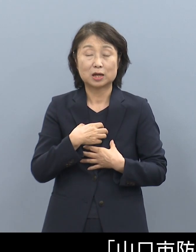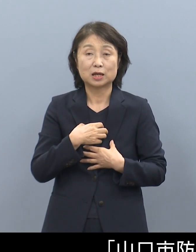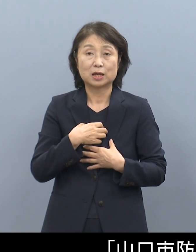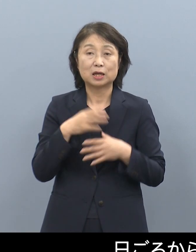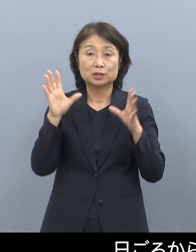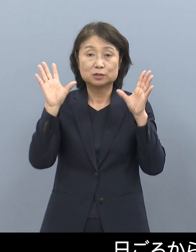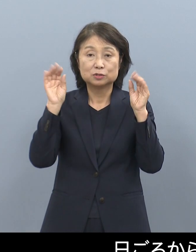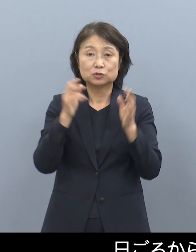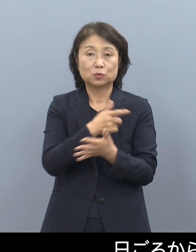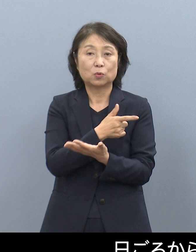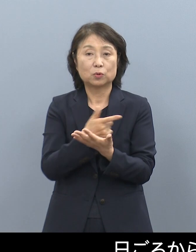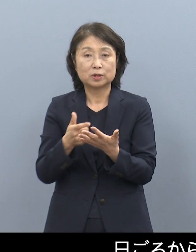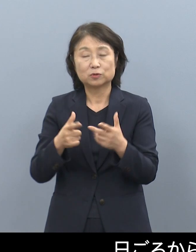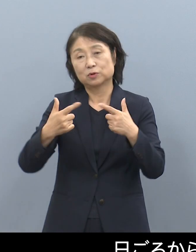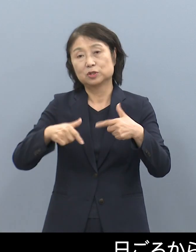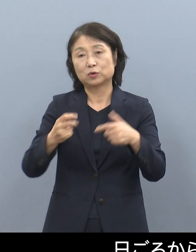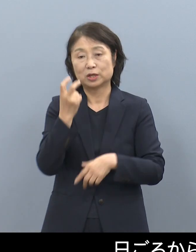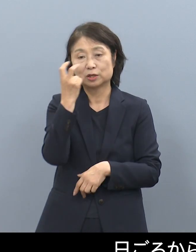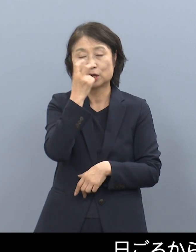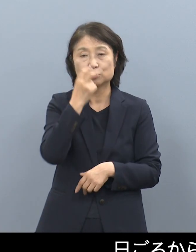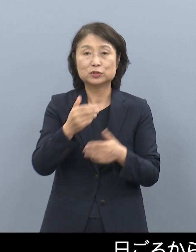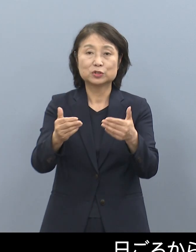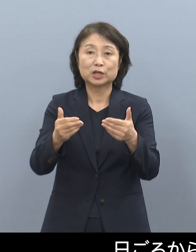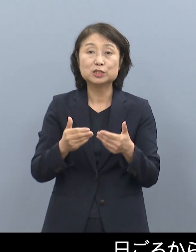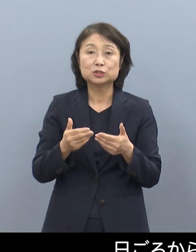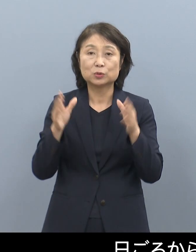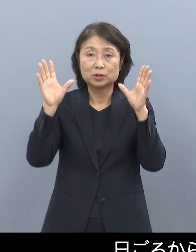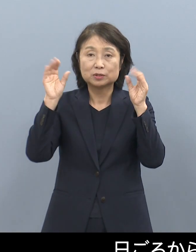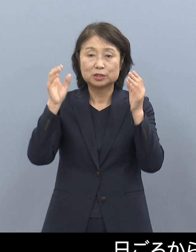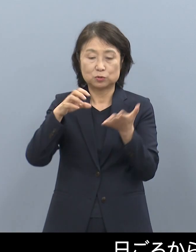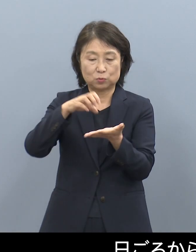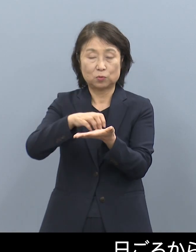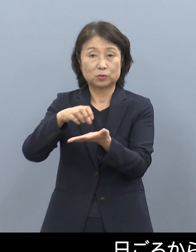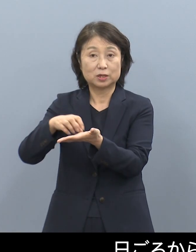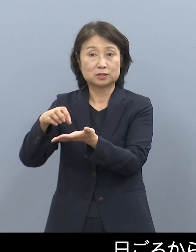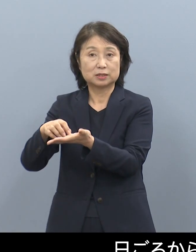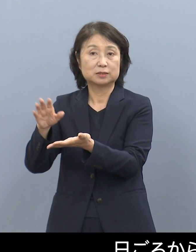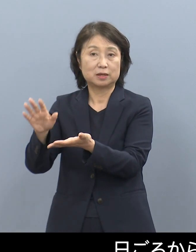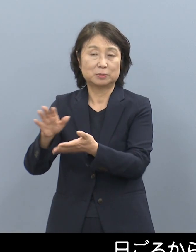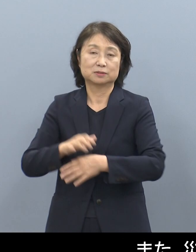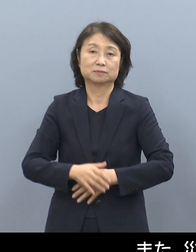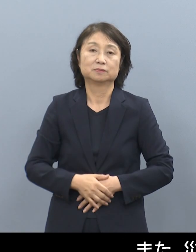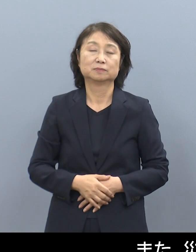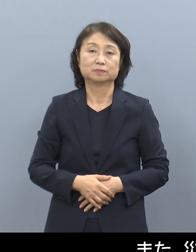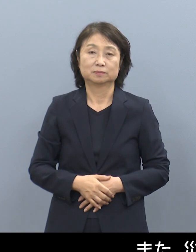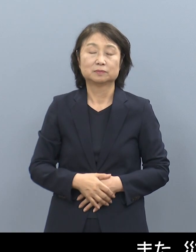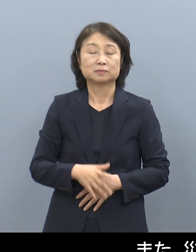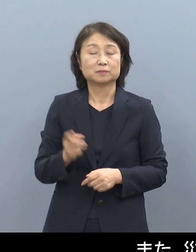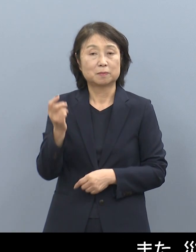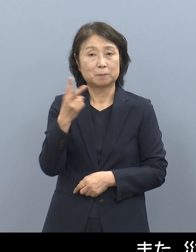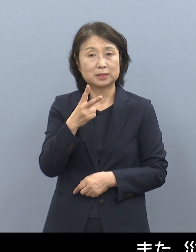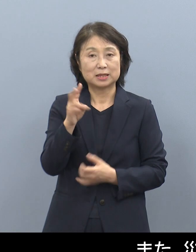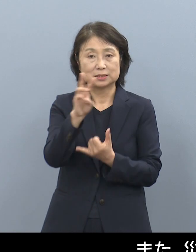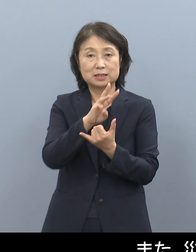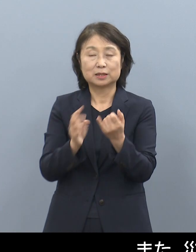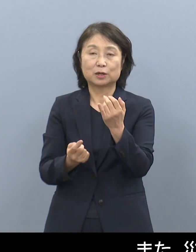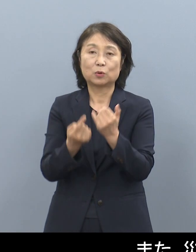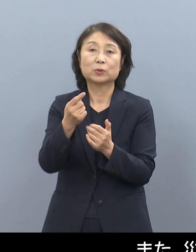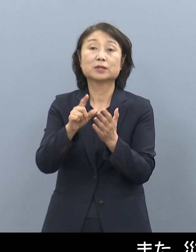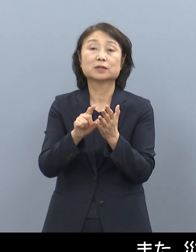など、日頃から確認しておくべき情報を掲載いたしております。また、災害時